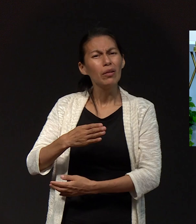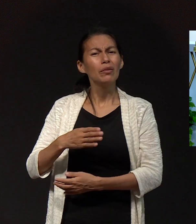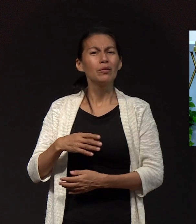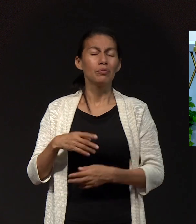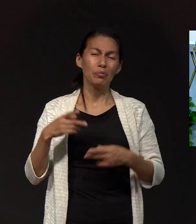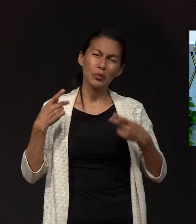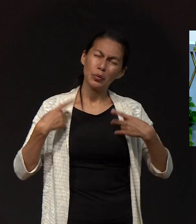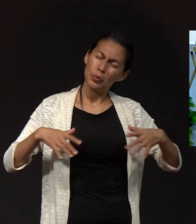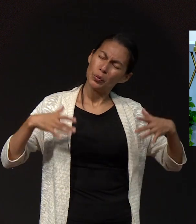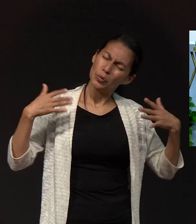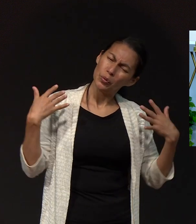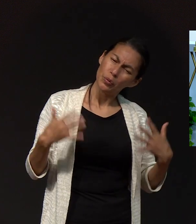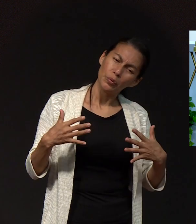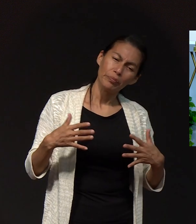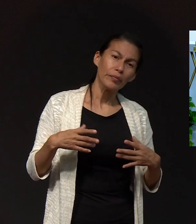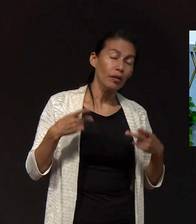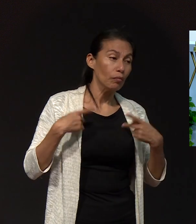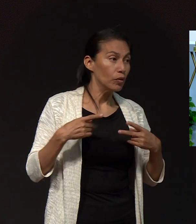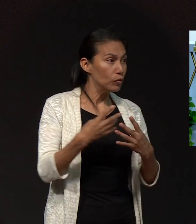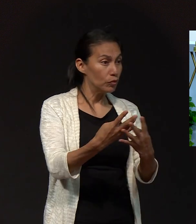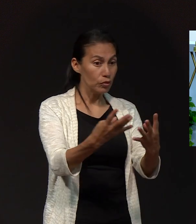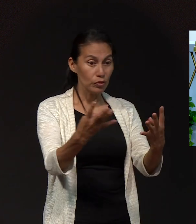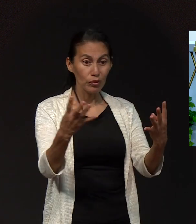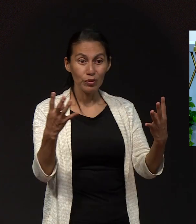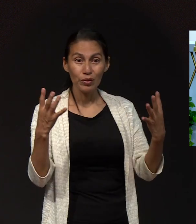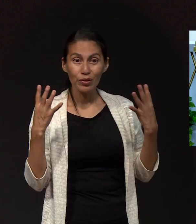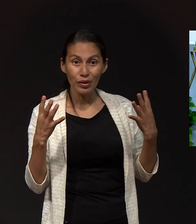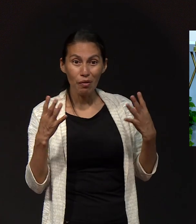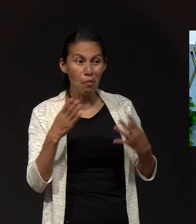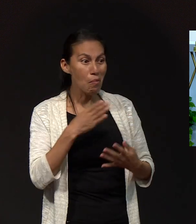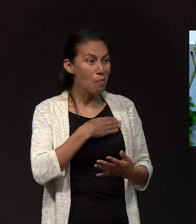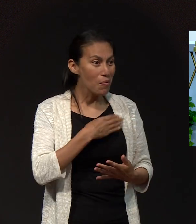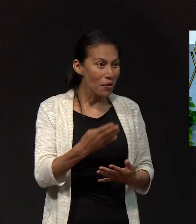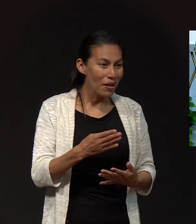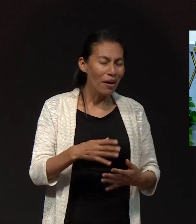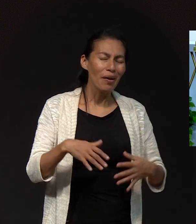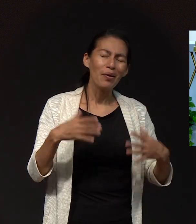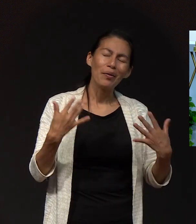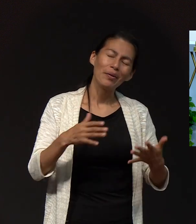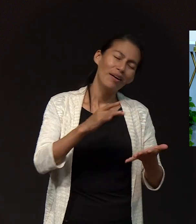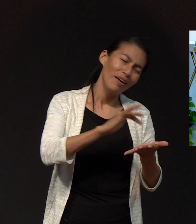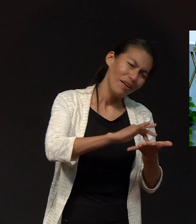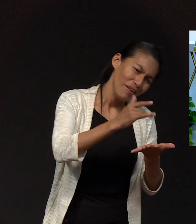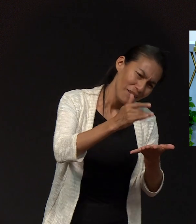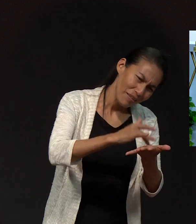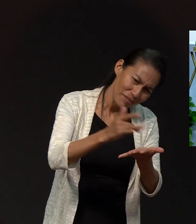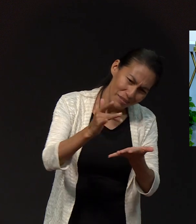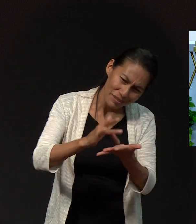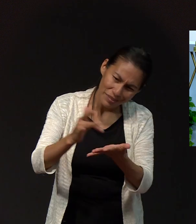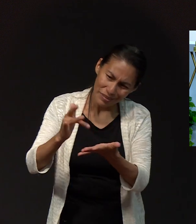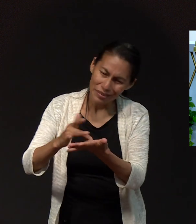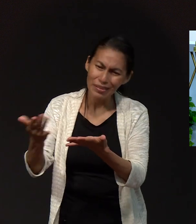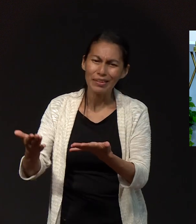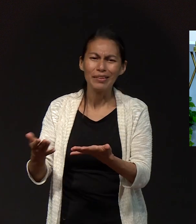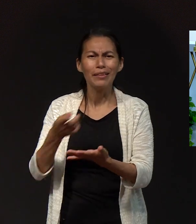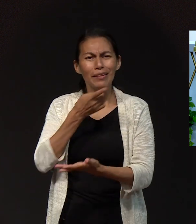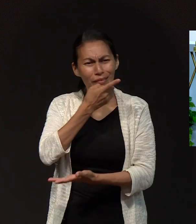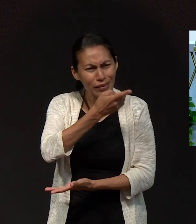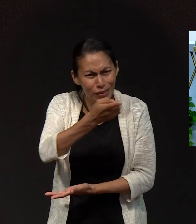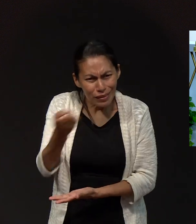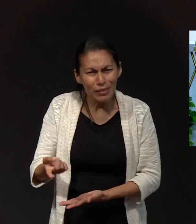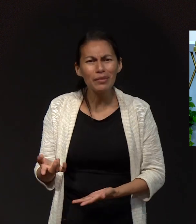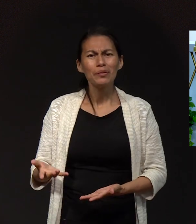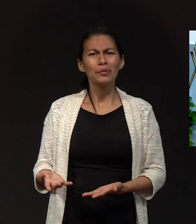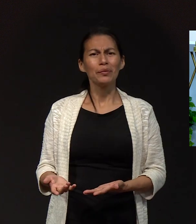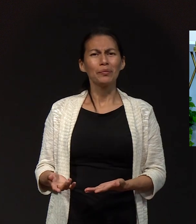Expresemos gratitud A los que nos rodean Veamos Todas las bendiciones Que hemos recibido Y